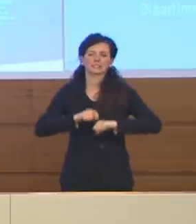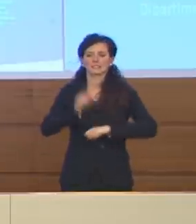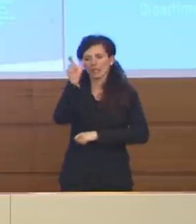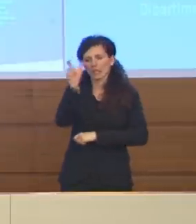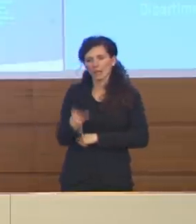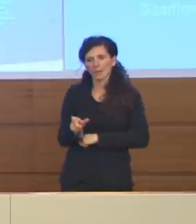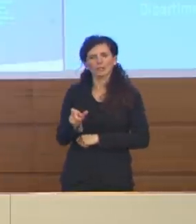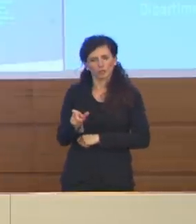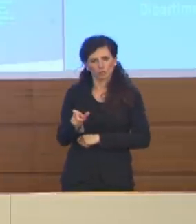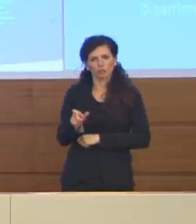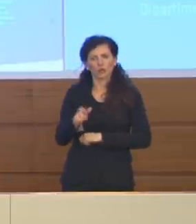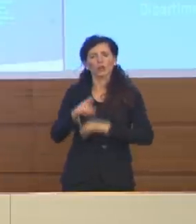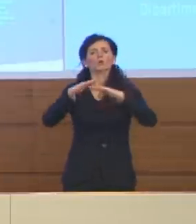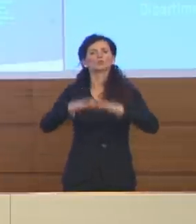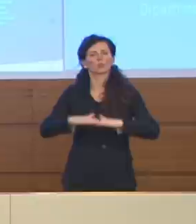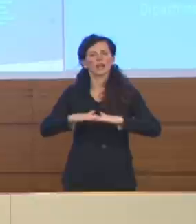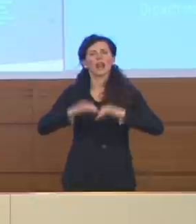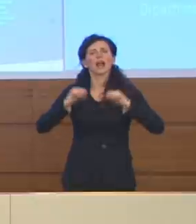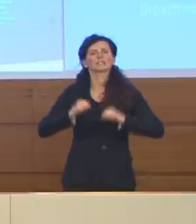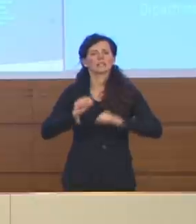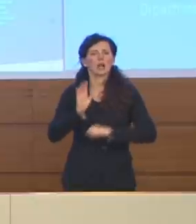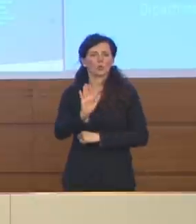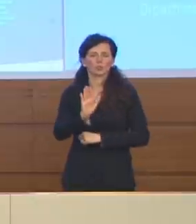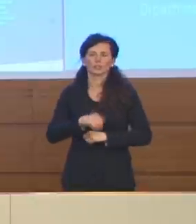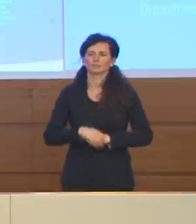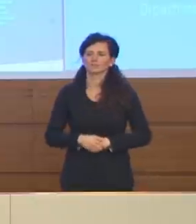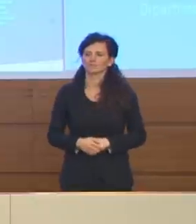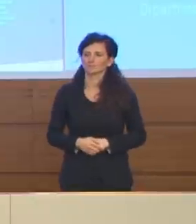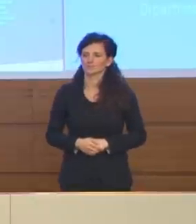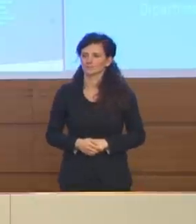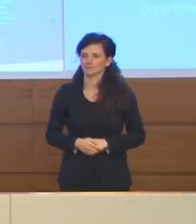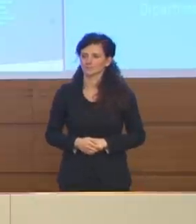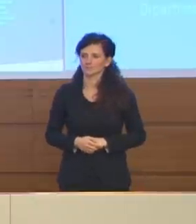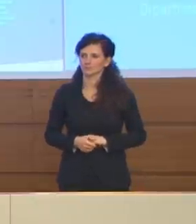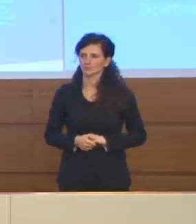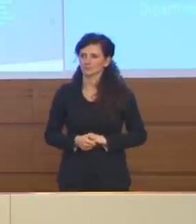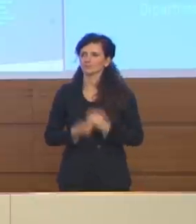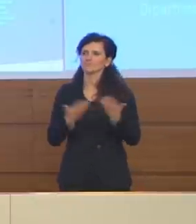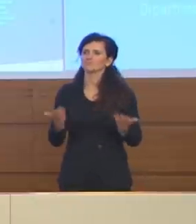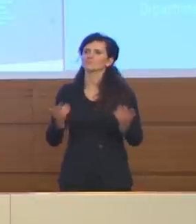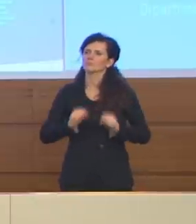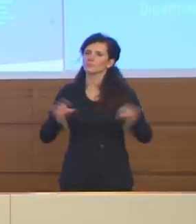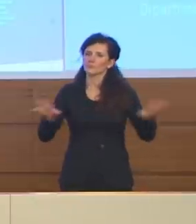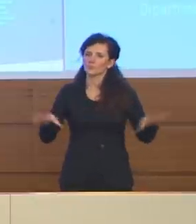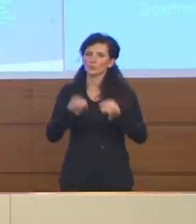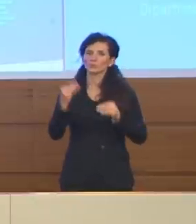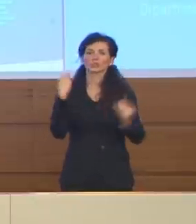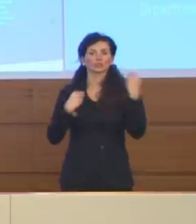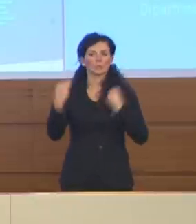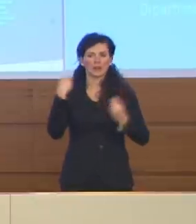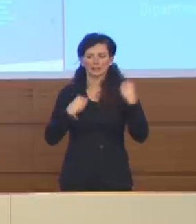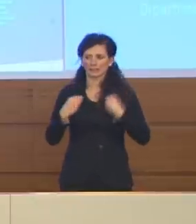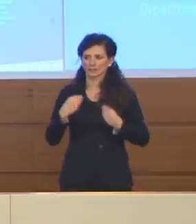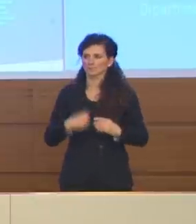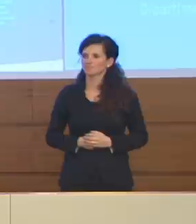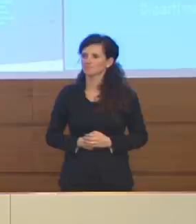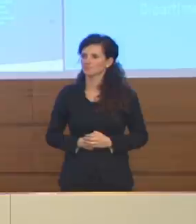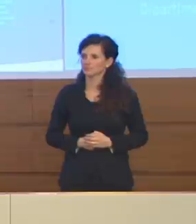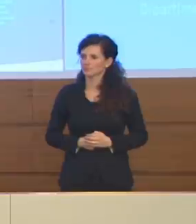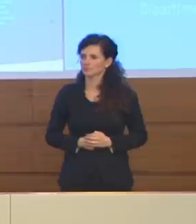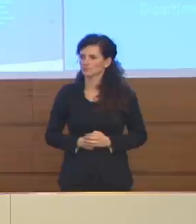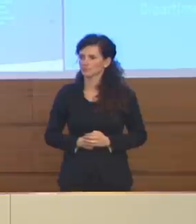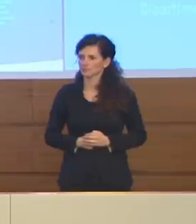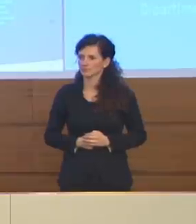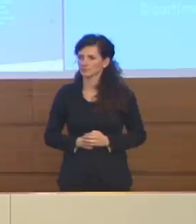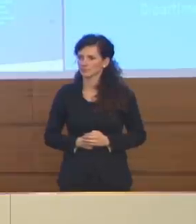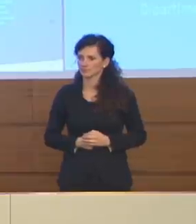e la tutela della sua salute allora diamo spazio alle vostre domande prego